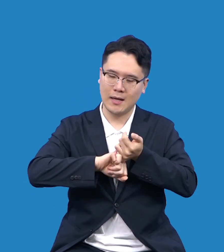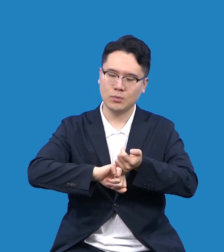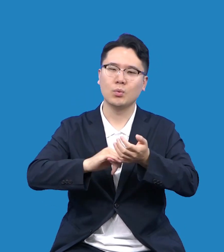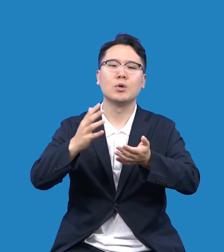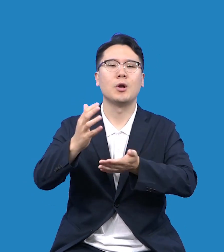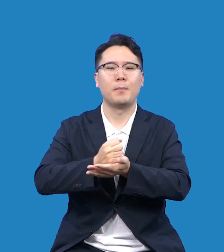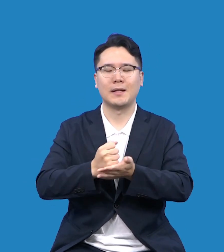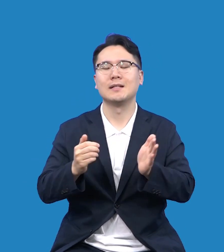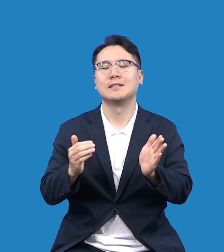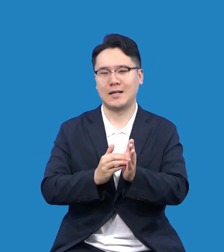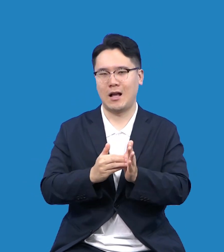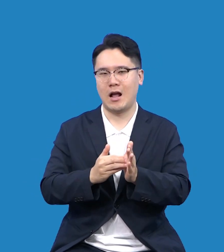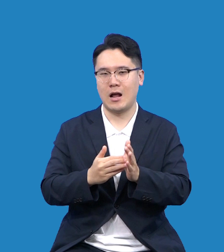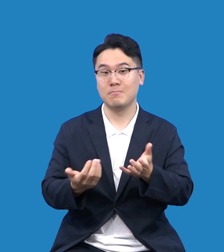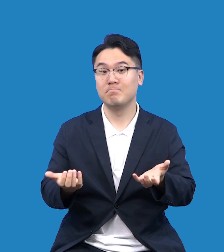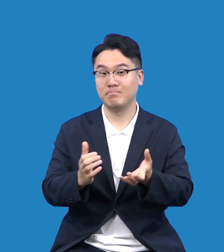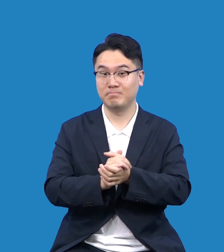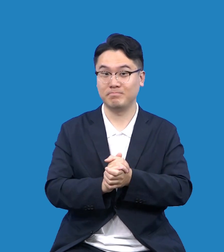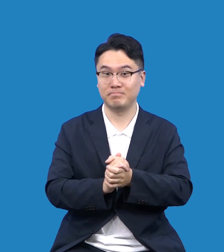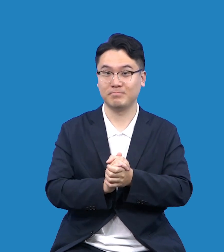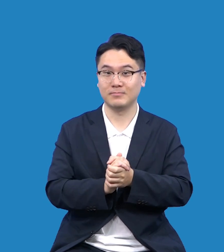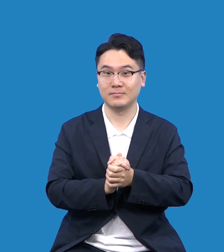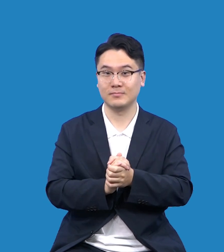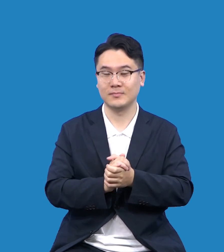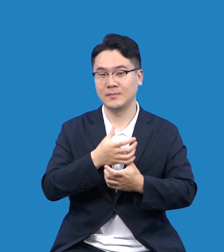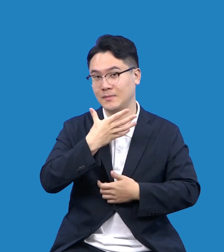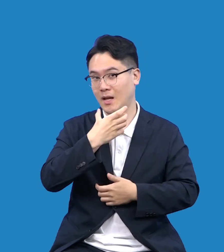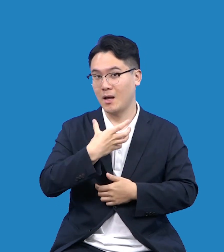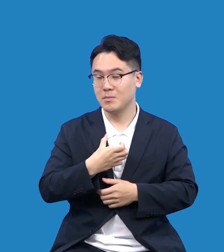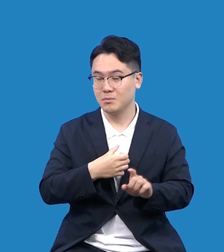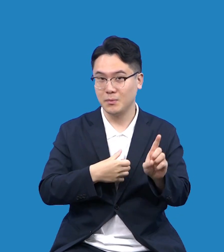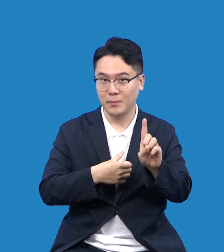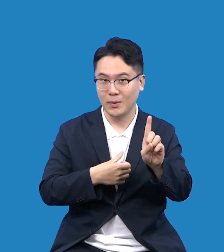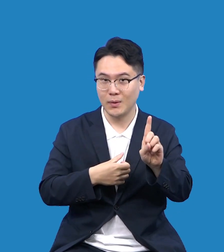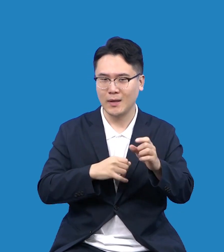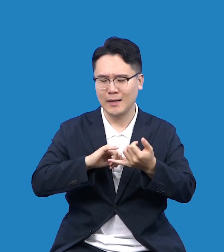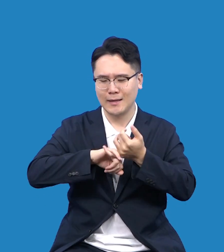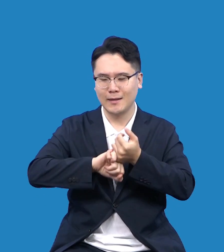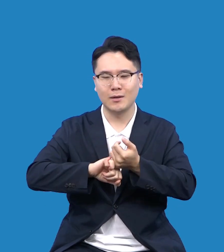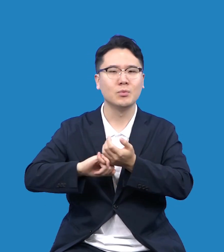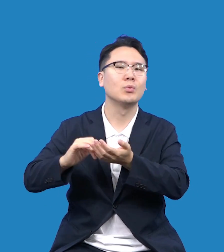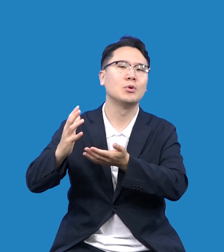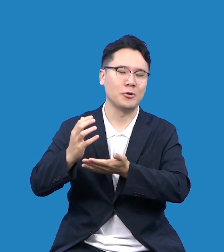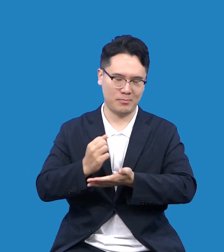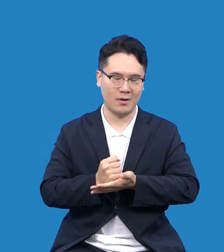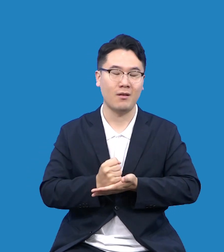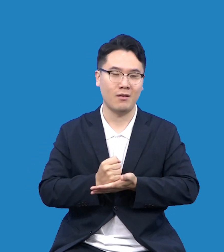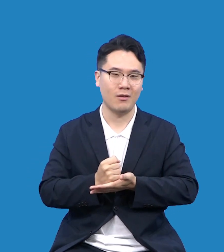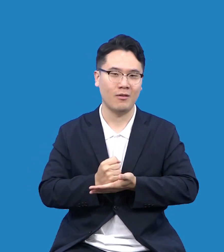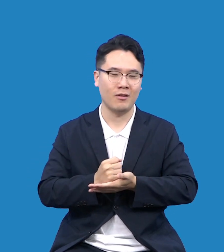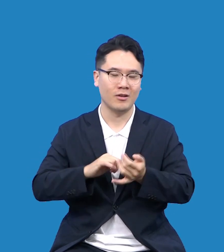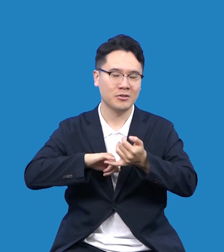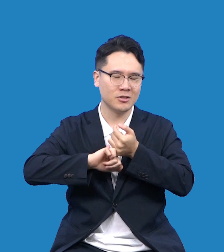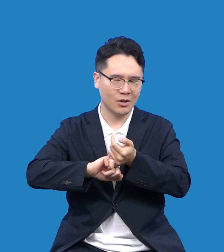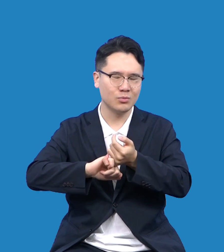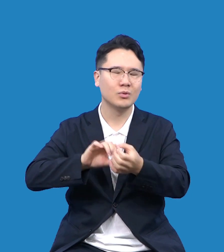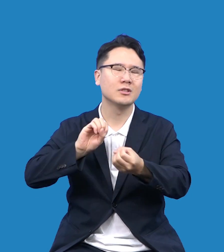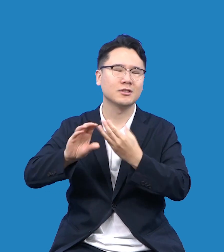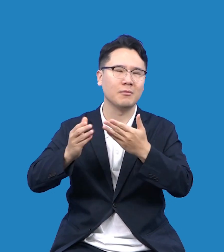약속을 받았느니라. 아멘. 자, 아브라함이 뭐예요? 약속을 받았다고 그랬어요. 약속의 응답을